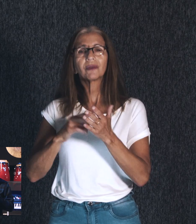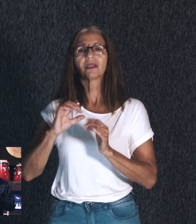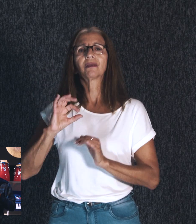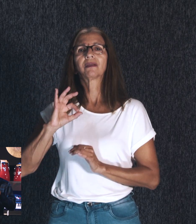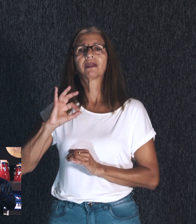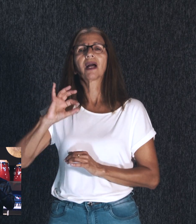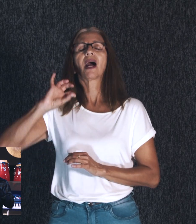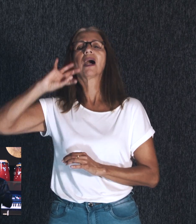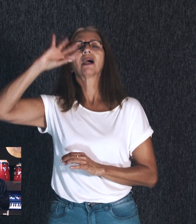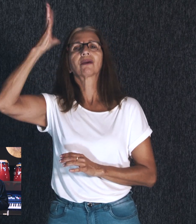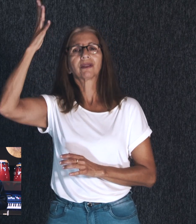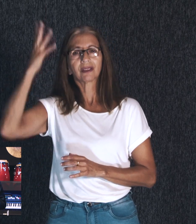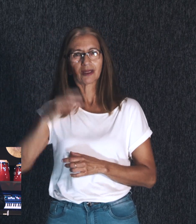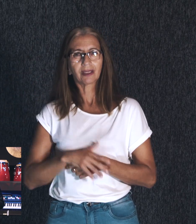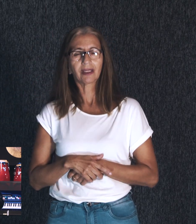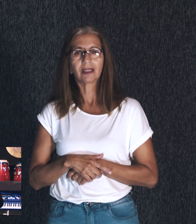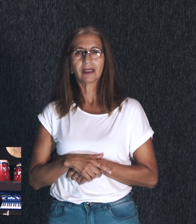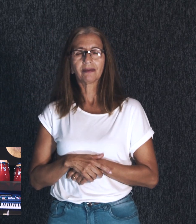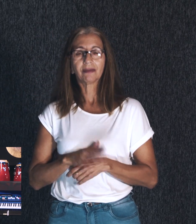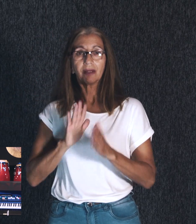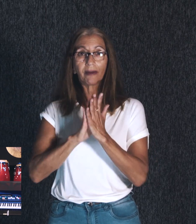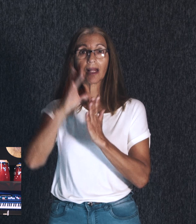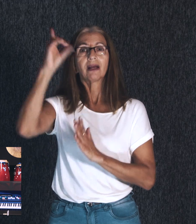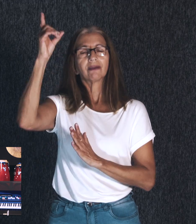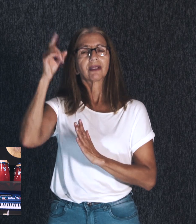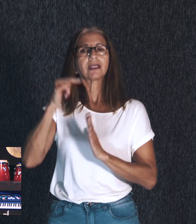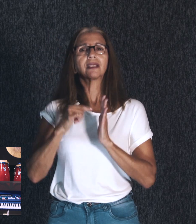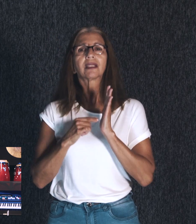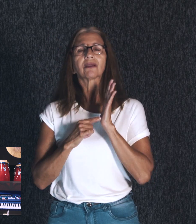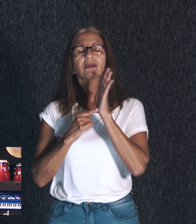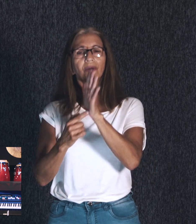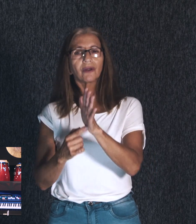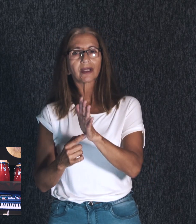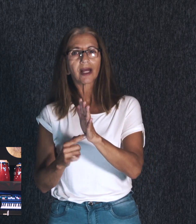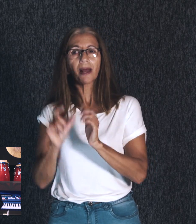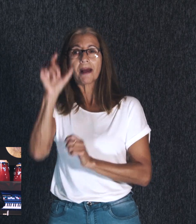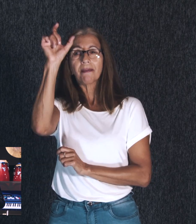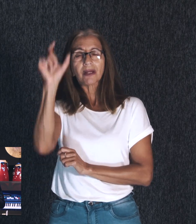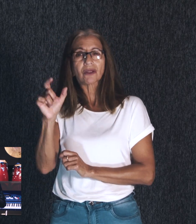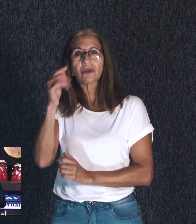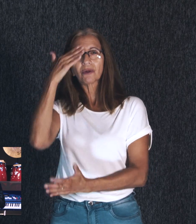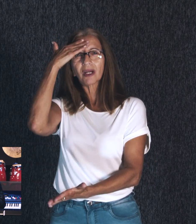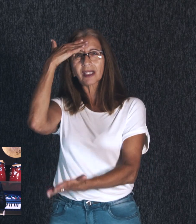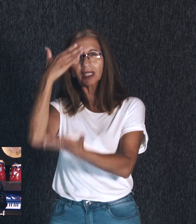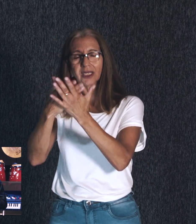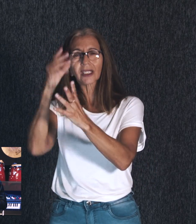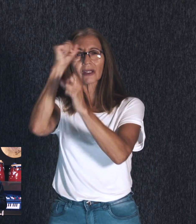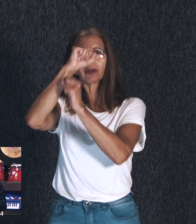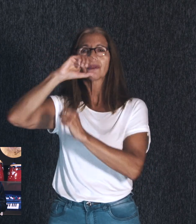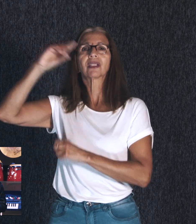Bíblia diz que feliz é o homem que confia no Senhor. O salmista